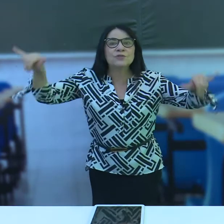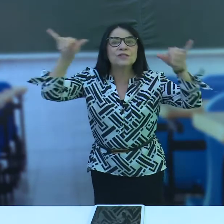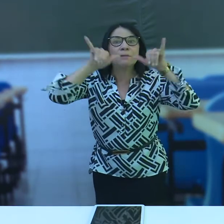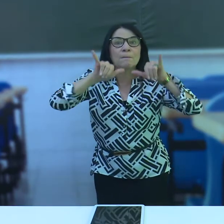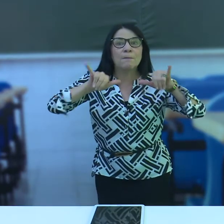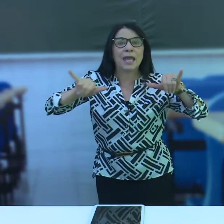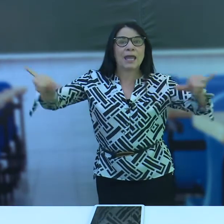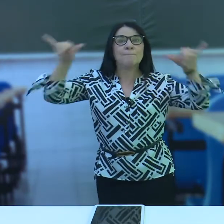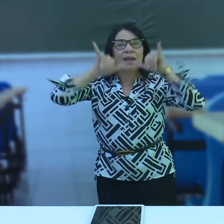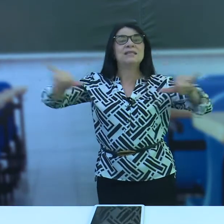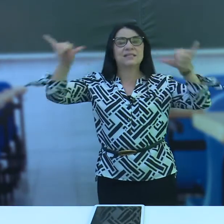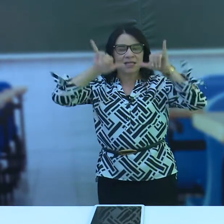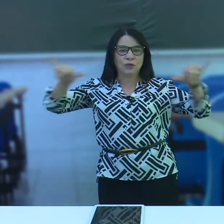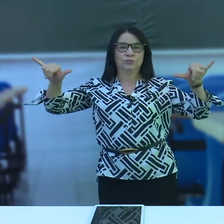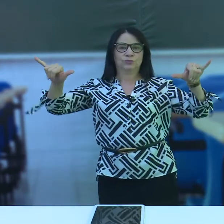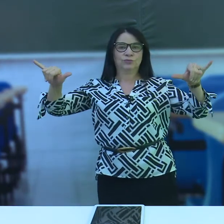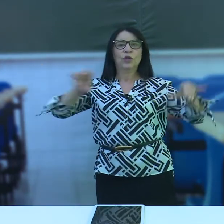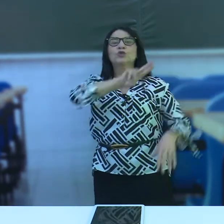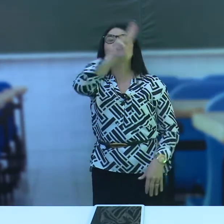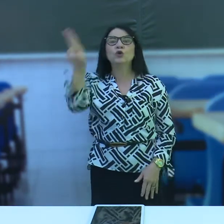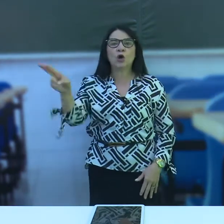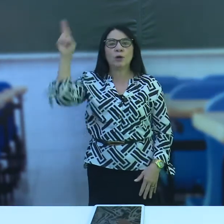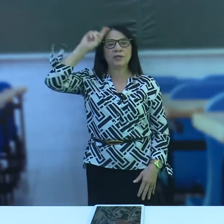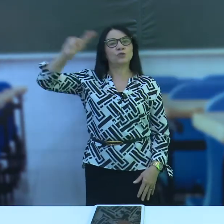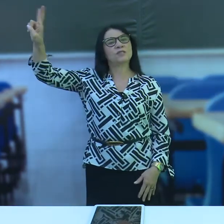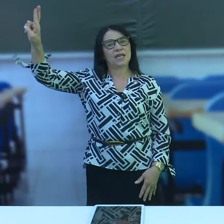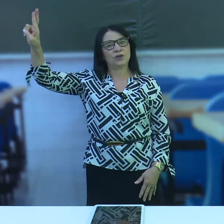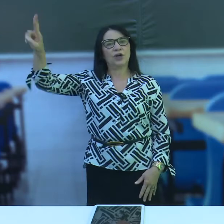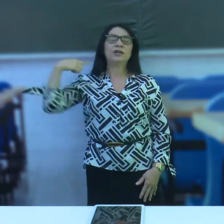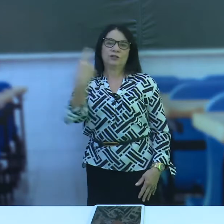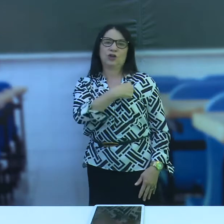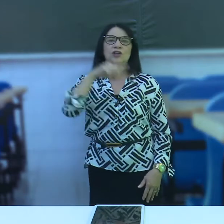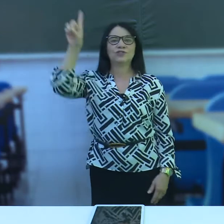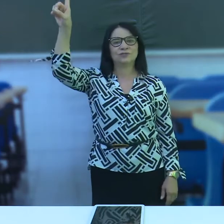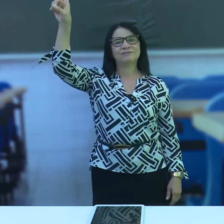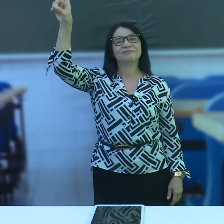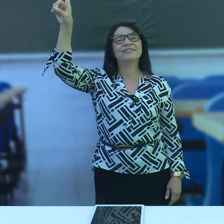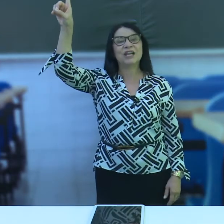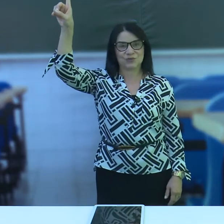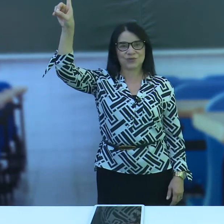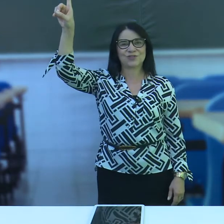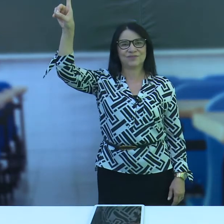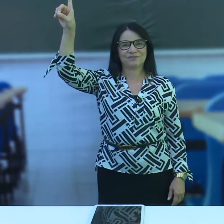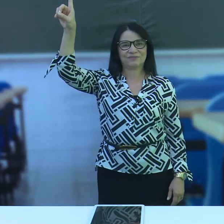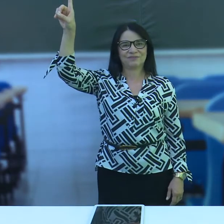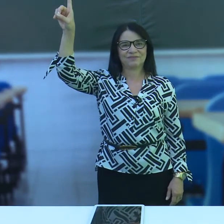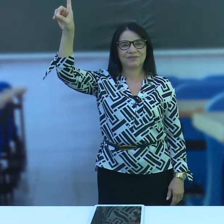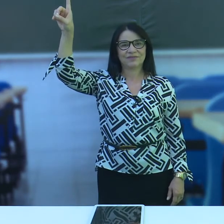faremos menção do nome do Senhor nosso Deus.